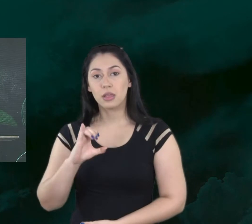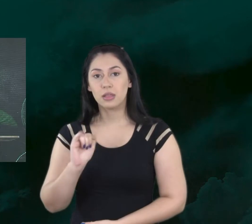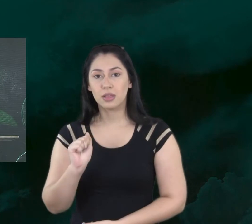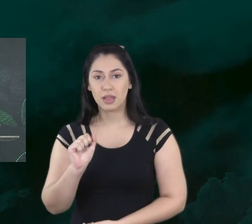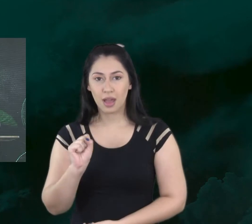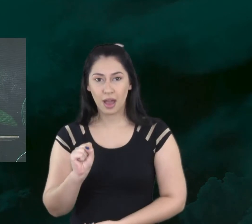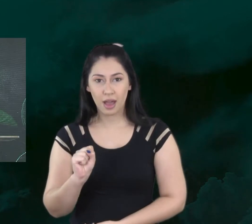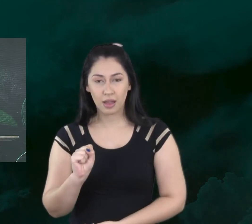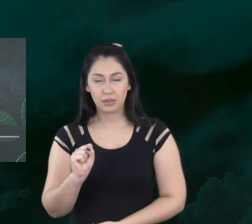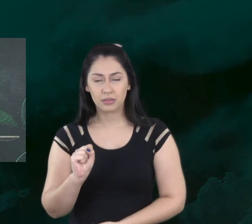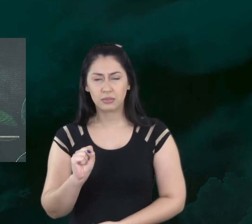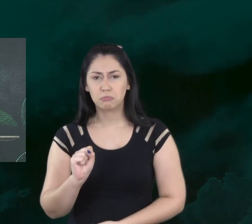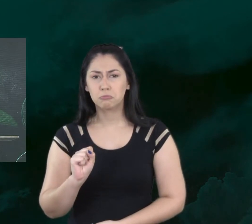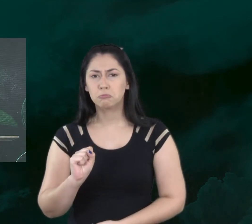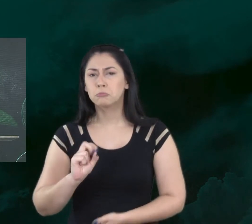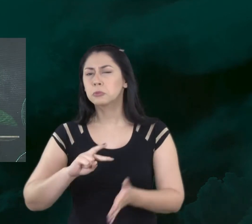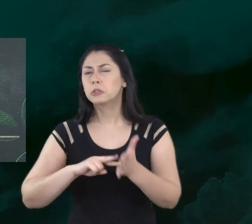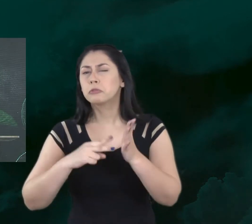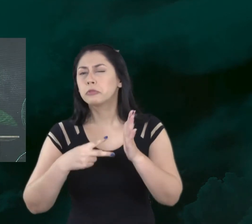por, né,